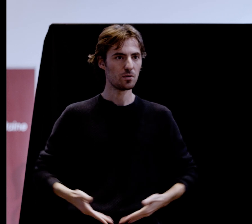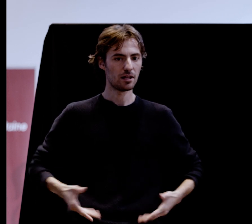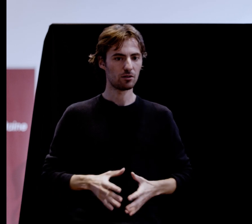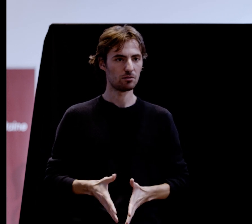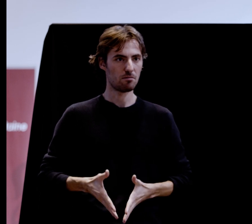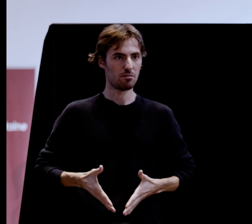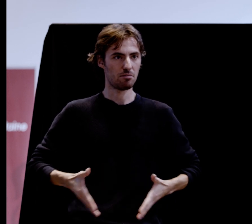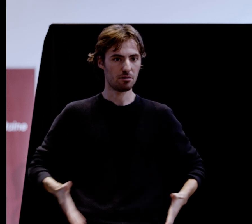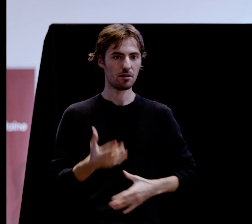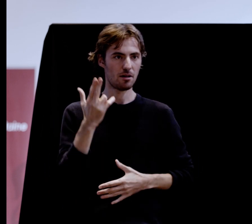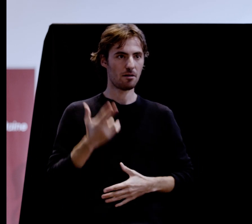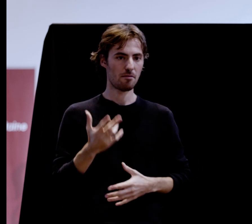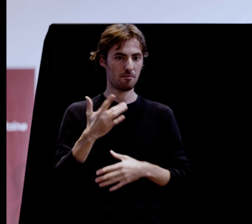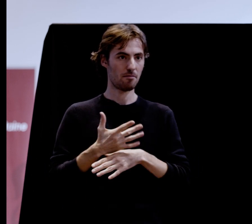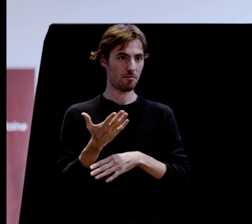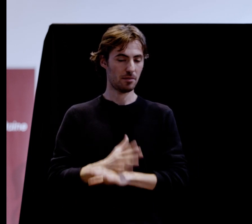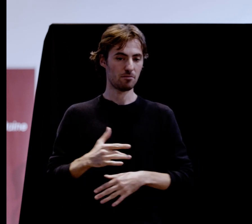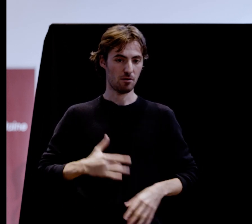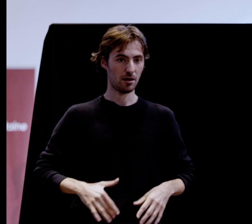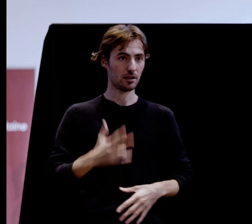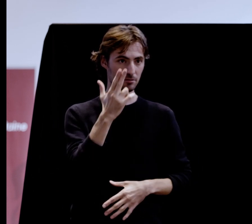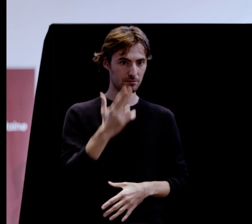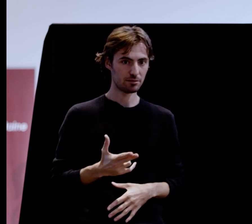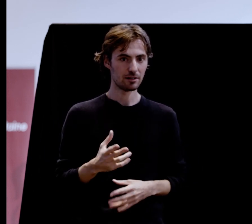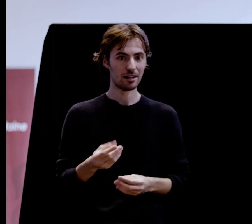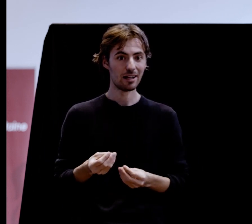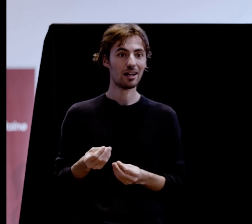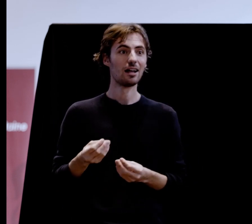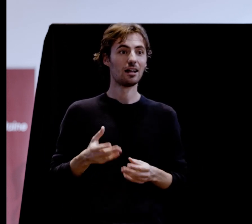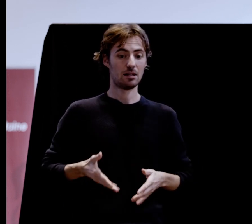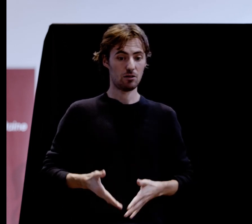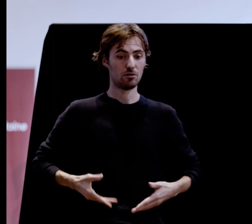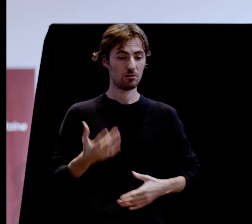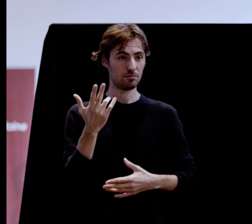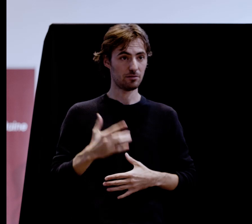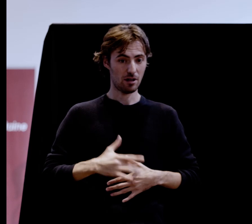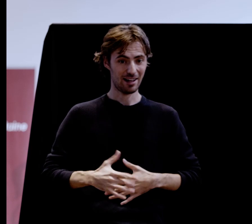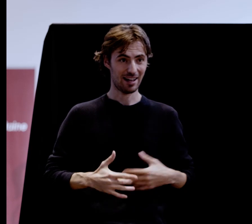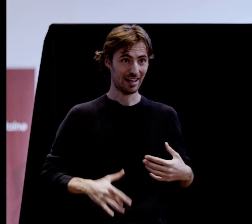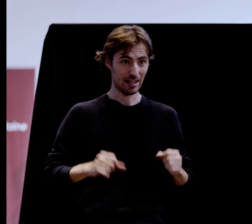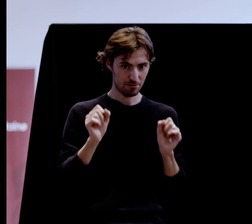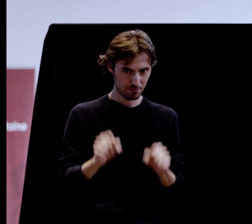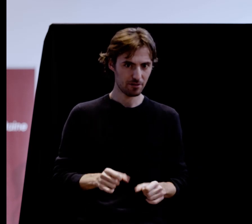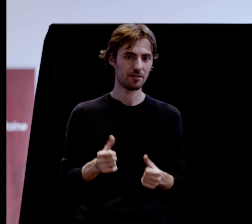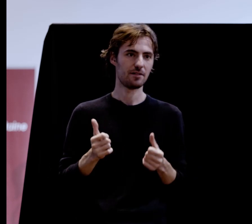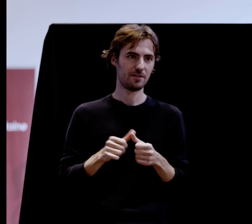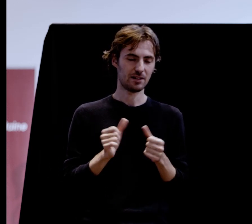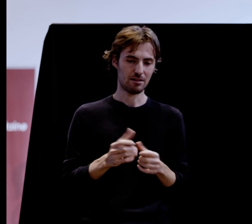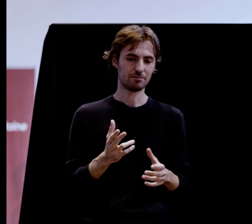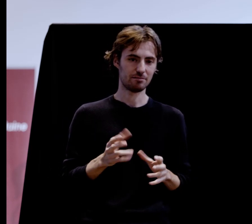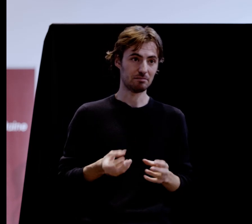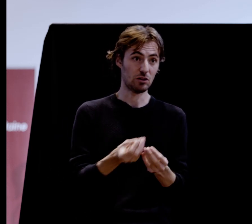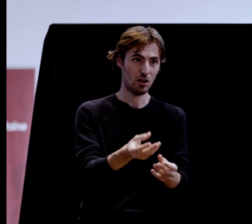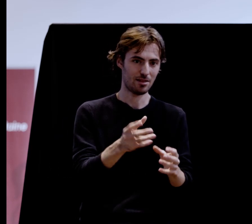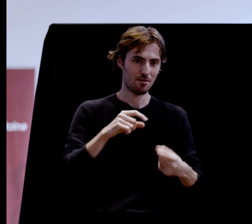règles. Et quand on amène la progestérone, cet utérus qui est prêt à donner les règles, eh bien, il va pouvoir justement les fabriquer. On va